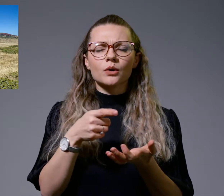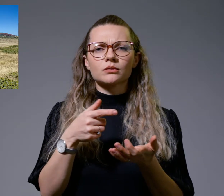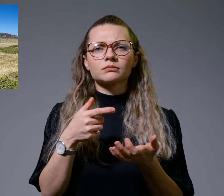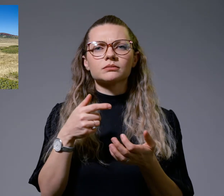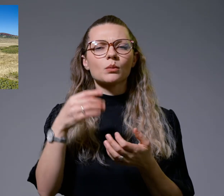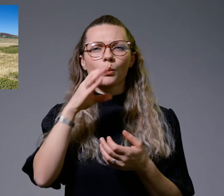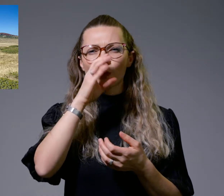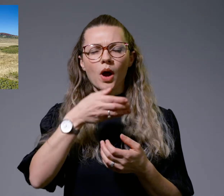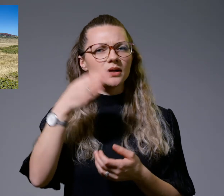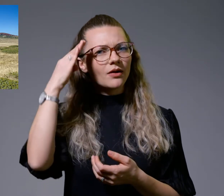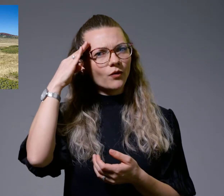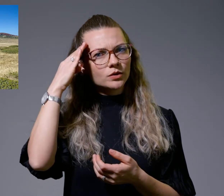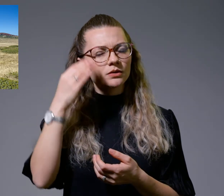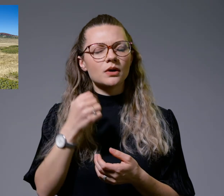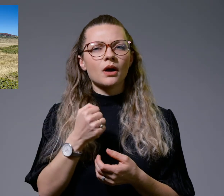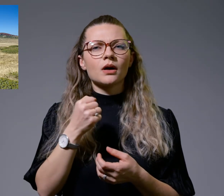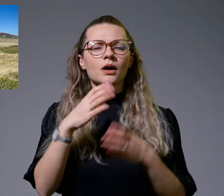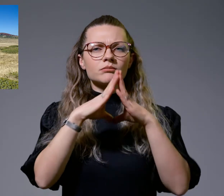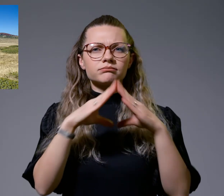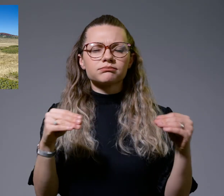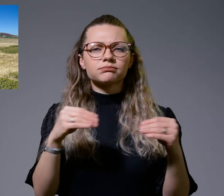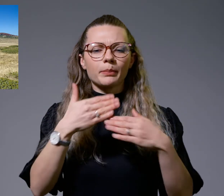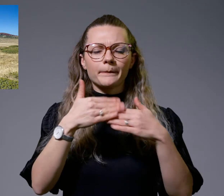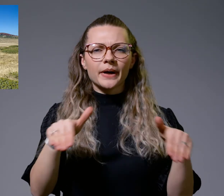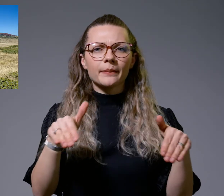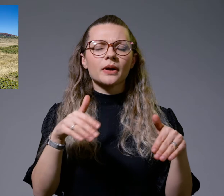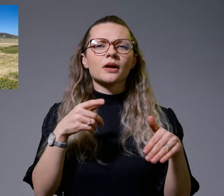војска, рушејќи ги препреките од бодликава жица,